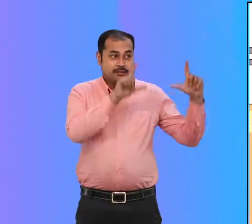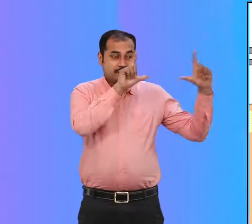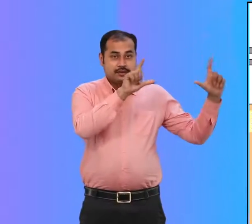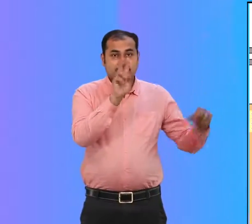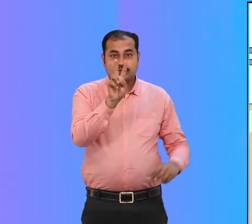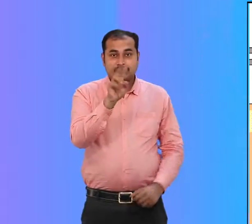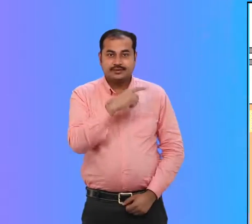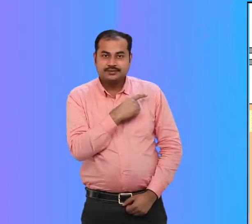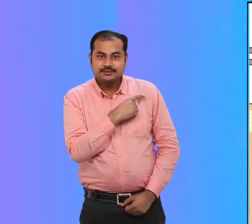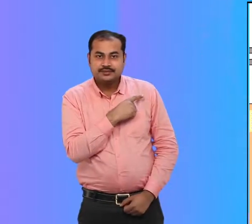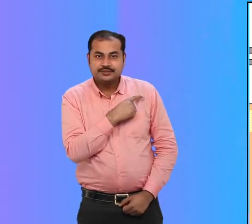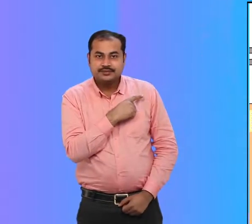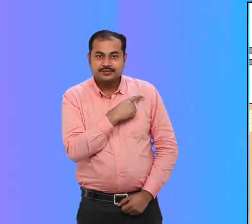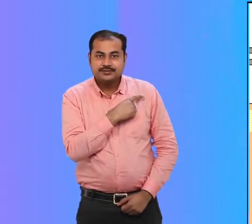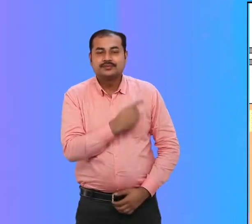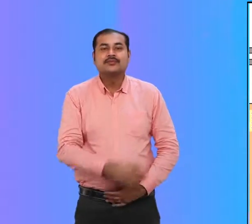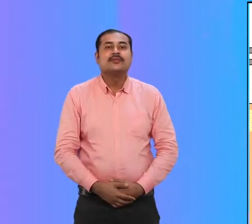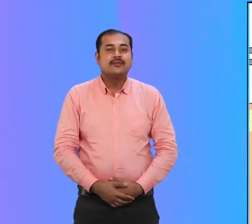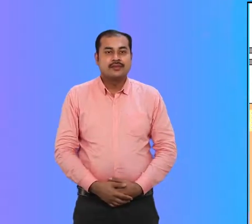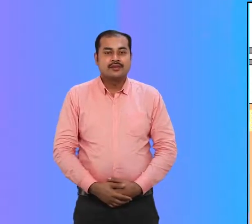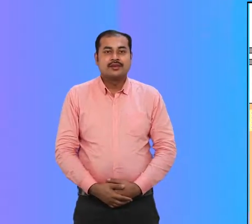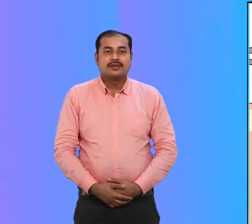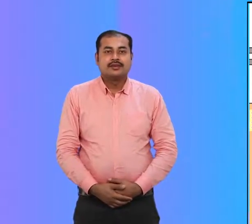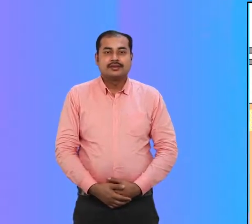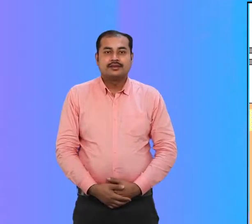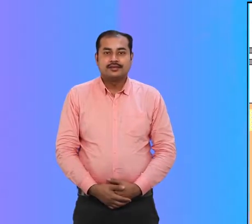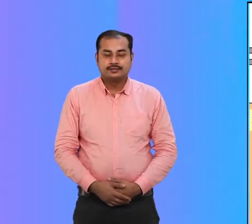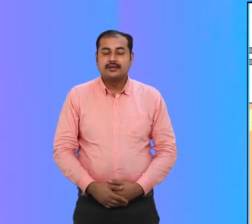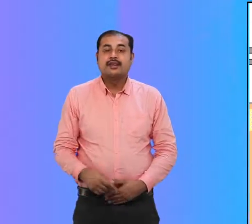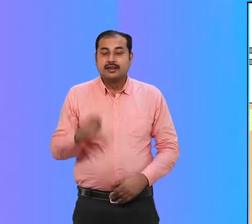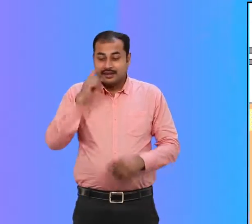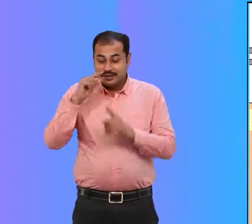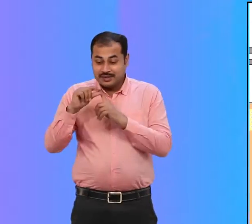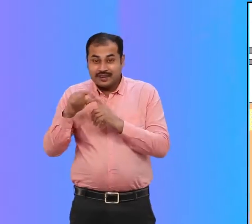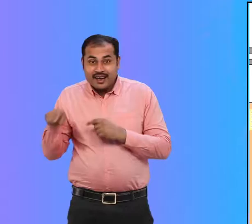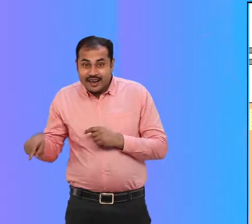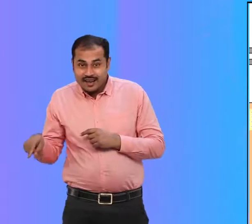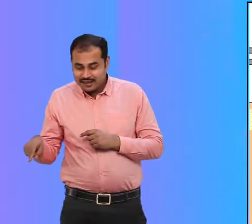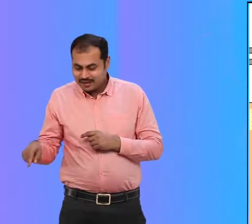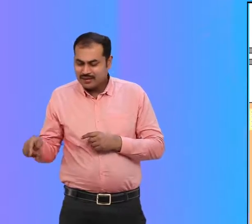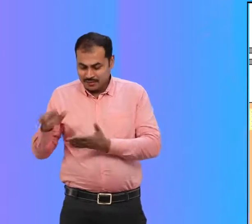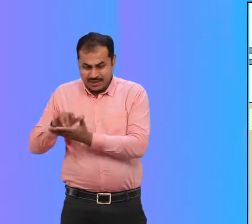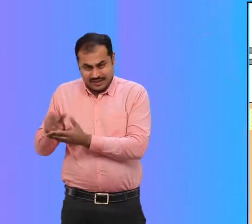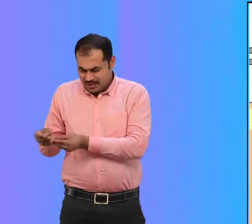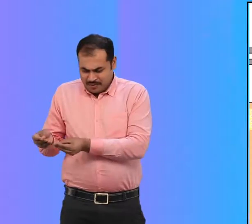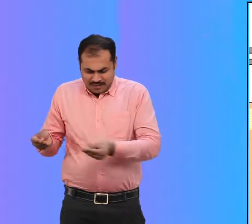कि दूसरे चित्र में कि प्रिया पीने के पानी के पास खड़ी